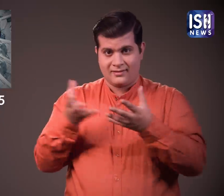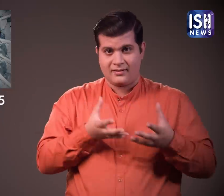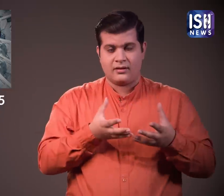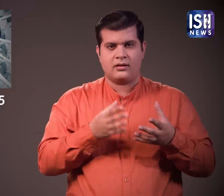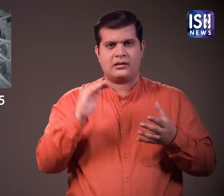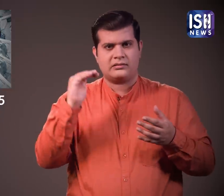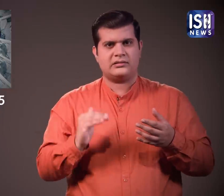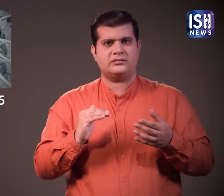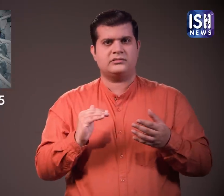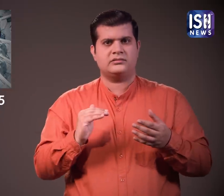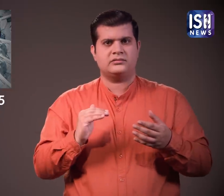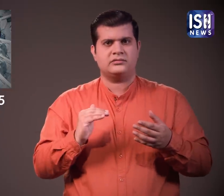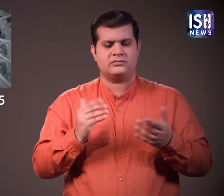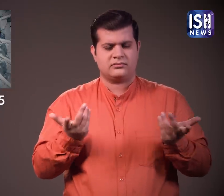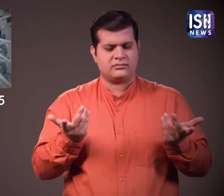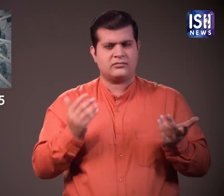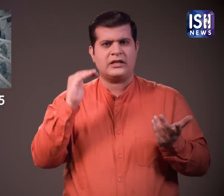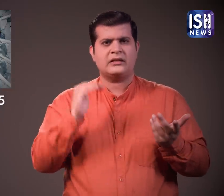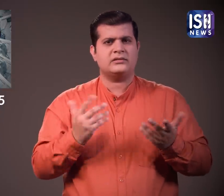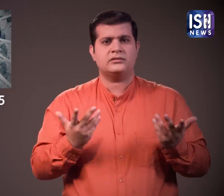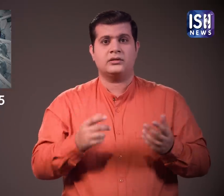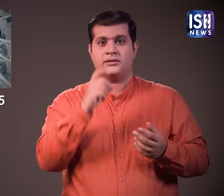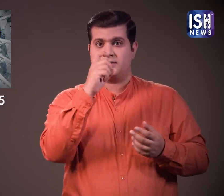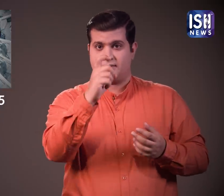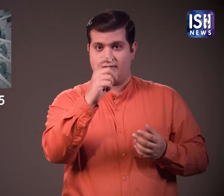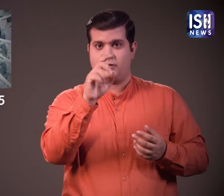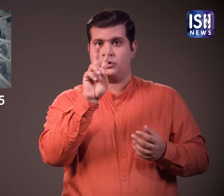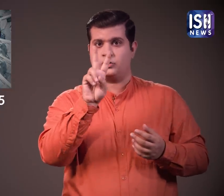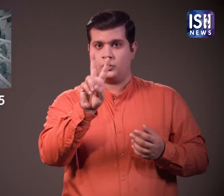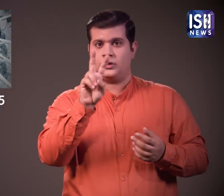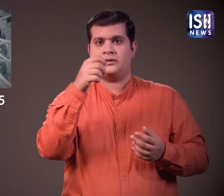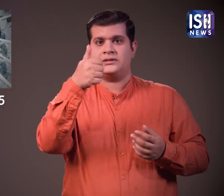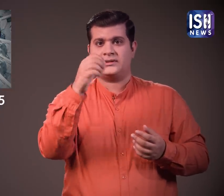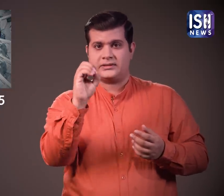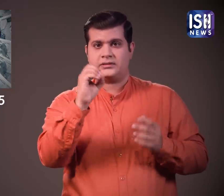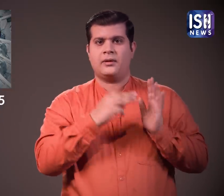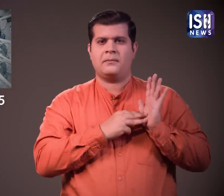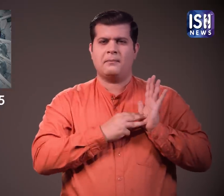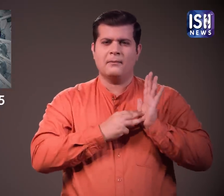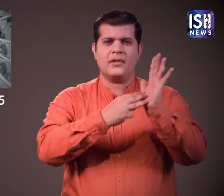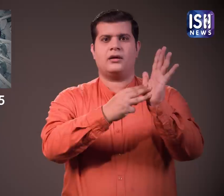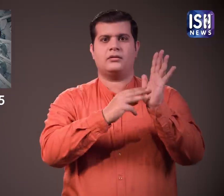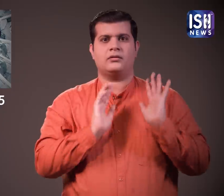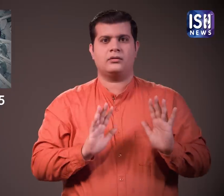500 रुपए के नोटों में से केवल 7,260 मिलियन नोट मिले है